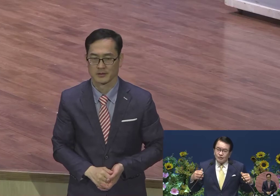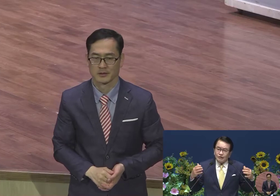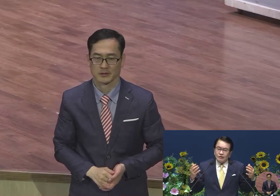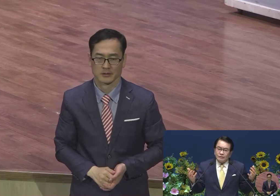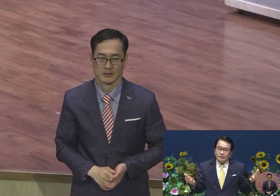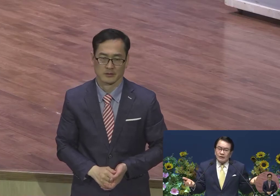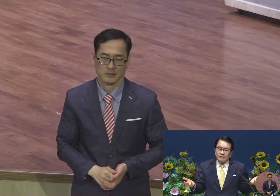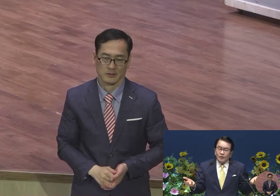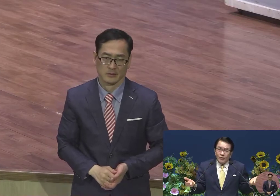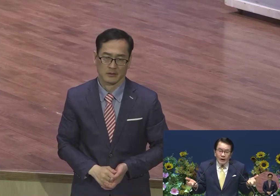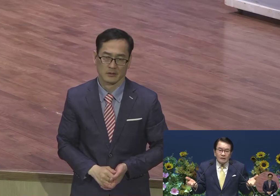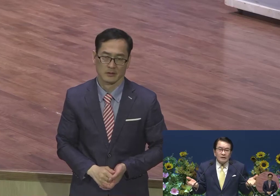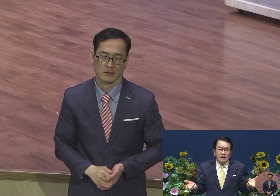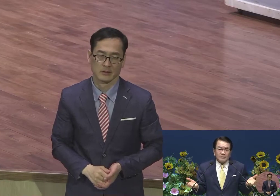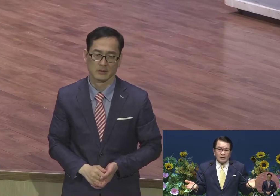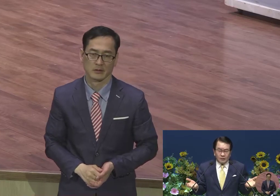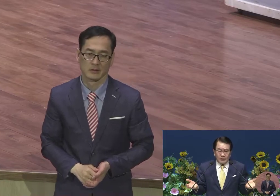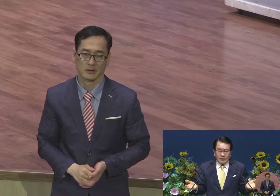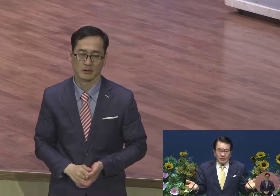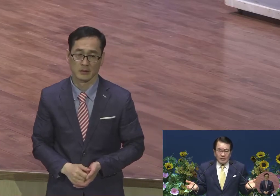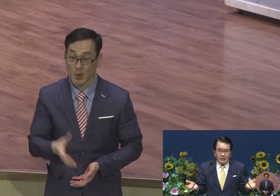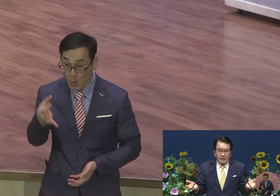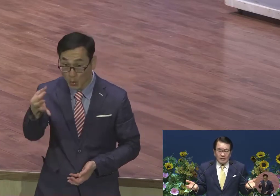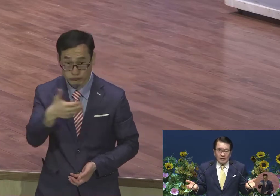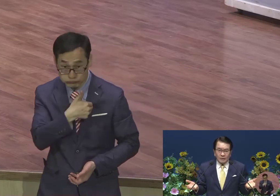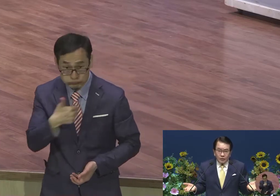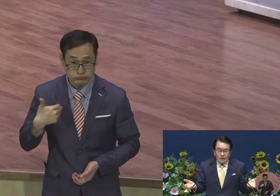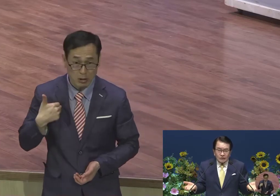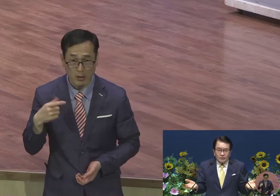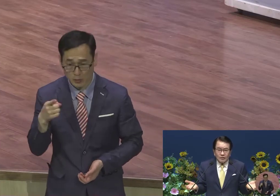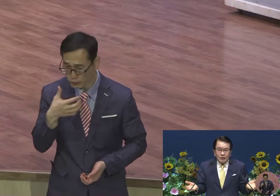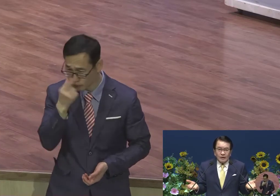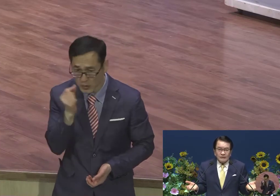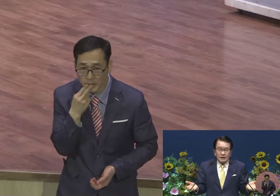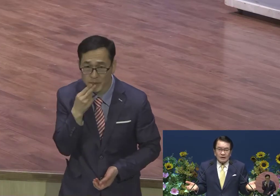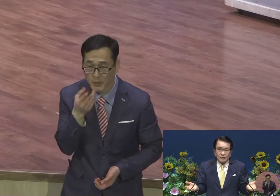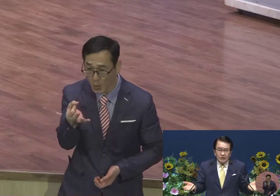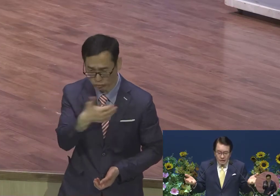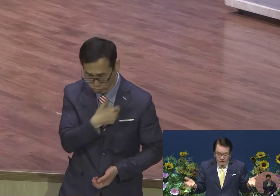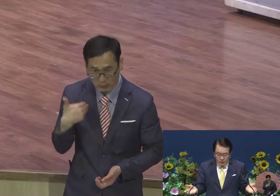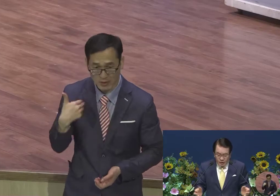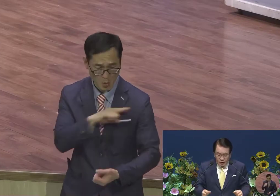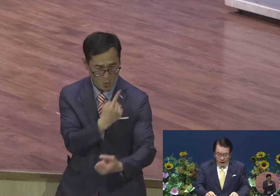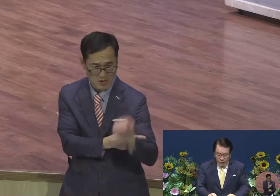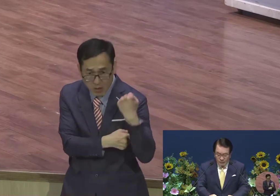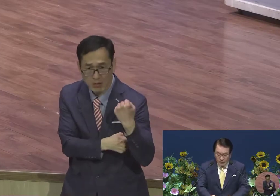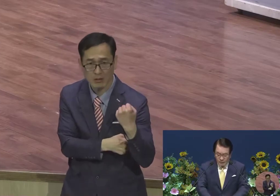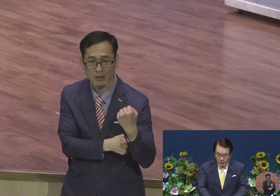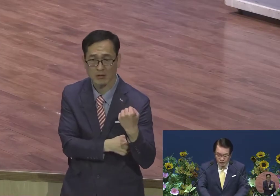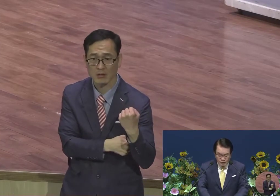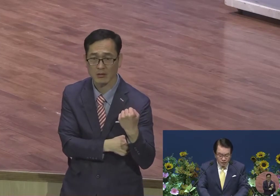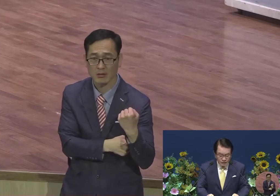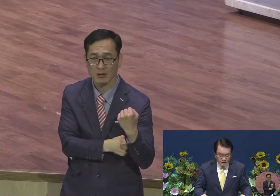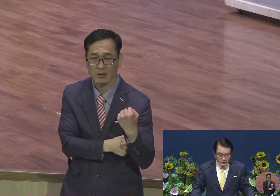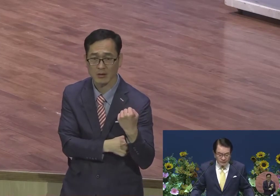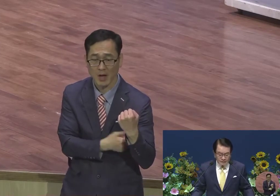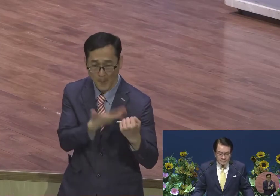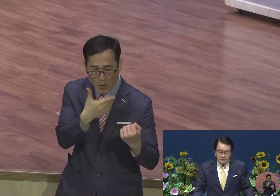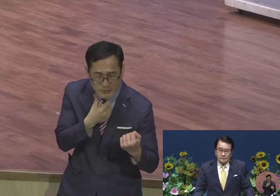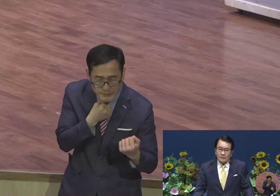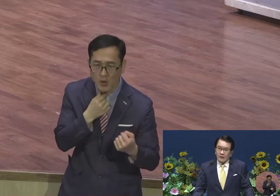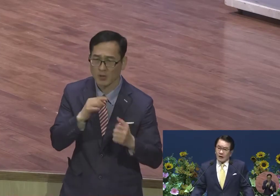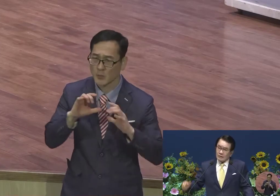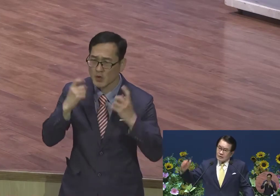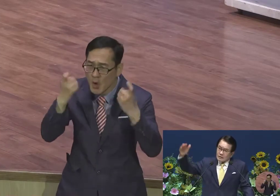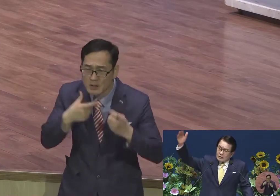아쉬울 것이 없는 사람들은 왜 그렇게 합니까 왜 돈이 있으면 됐잖아요 권력이 있으면 되고 갖고 싶으면 먹고 싶으면 좋잖아요